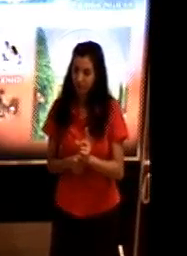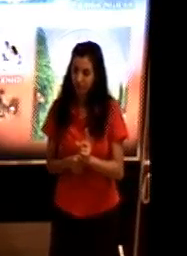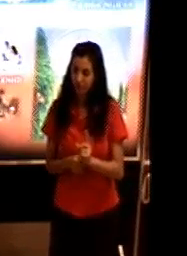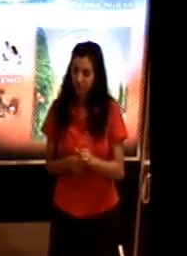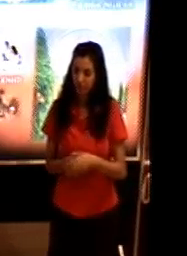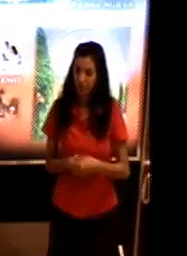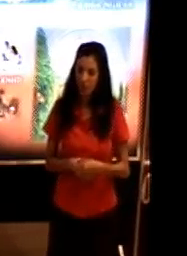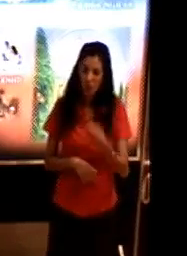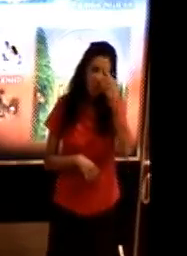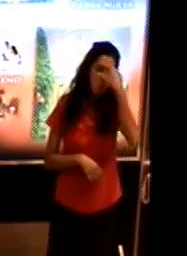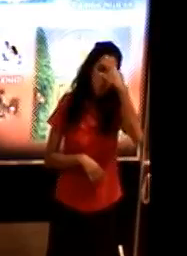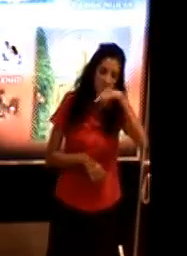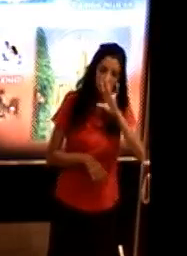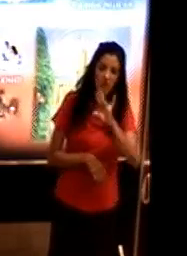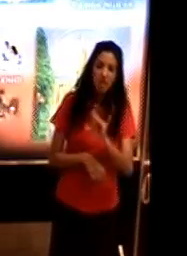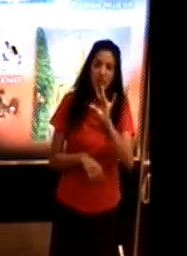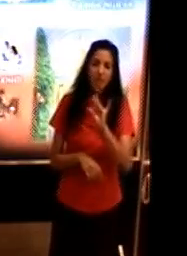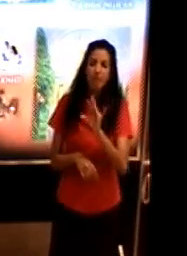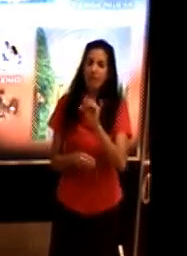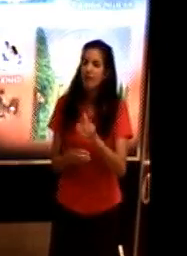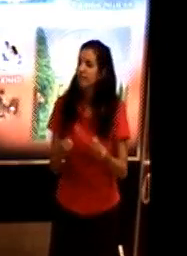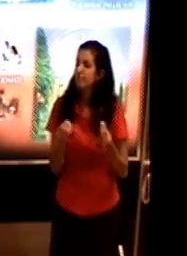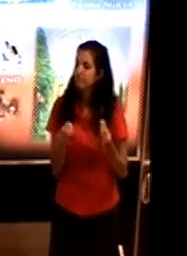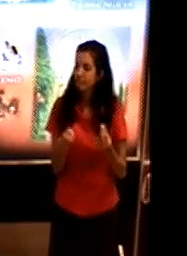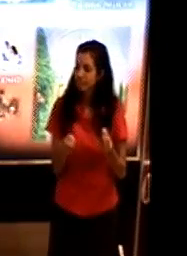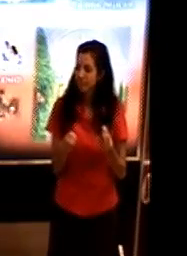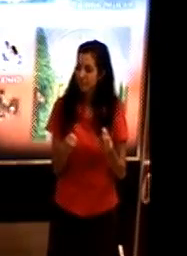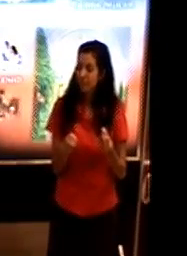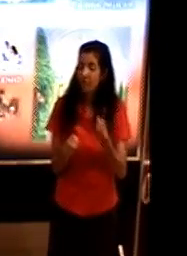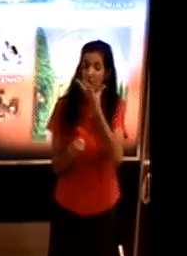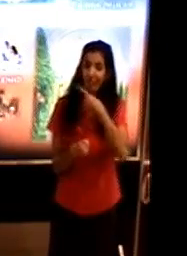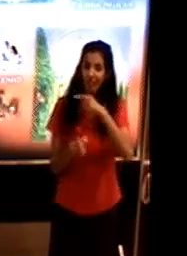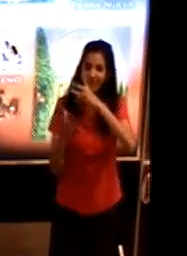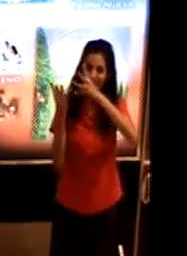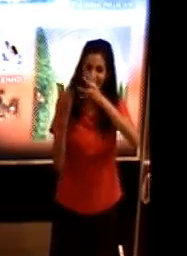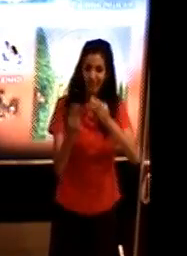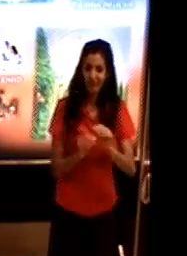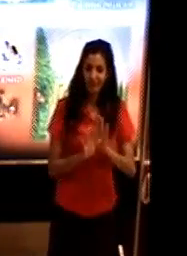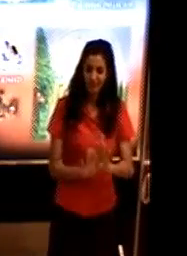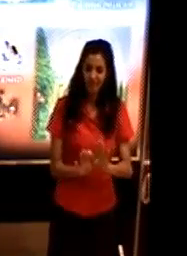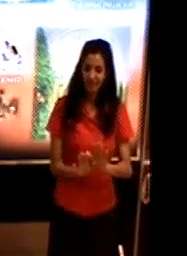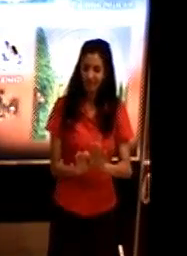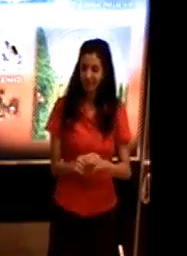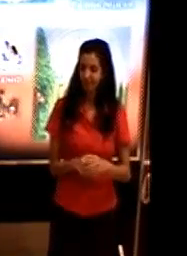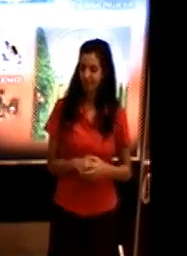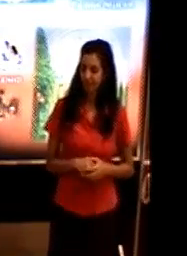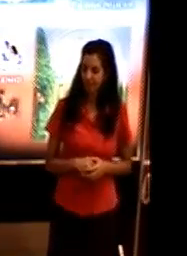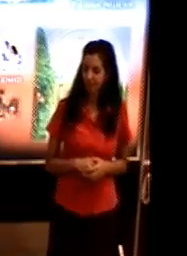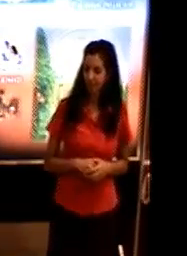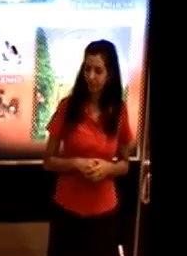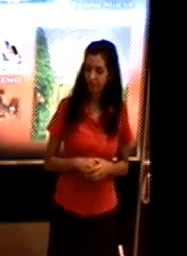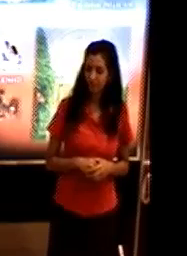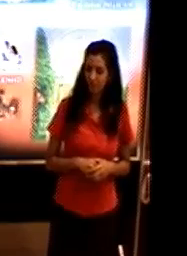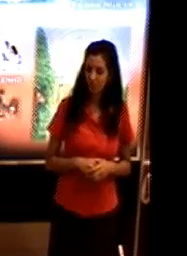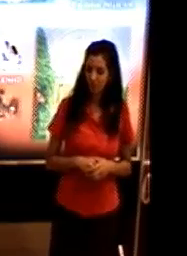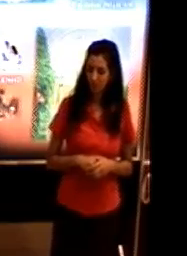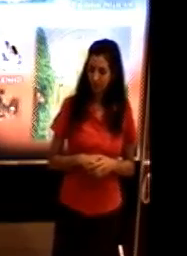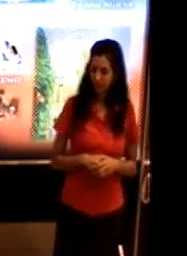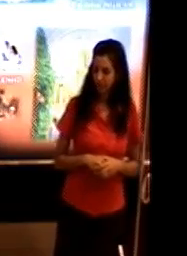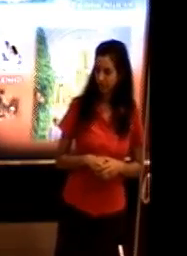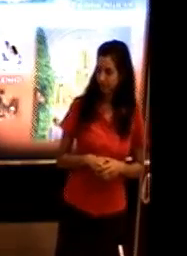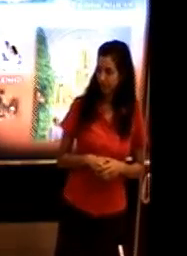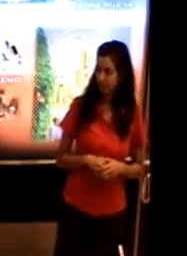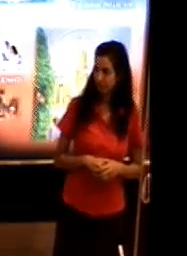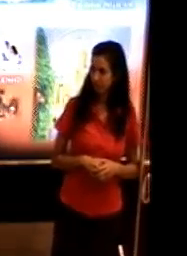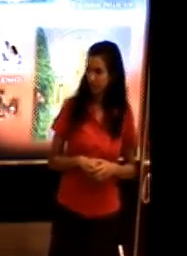gran crisis detenida por Dios. Nadie puede imaginar la crisis en la cual va a entrar el